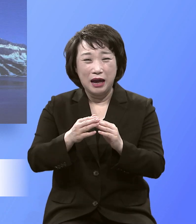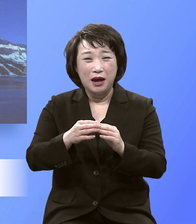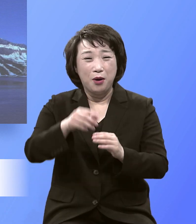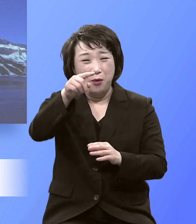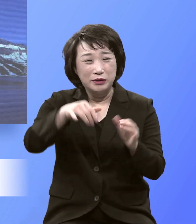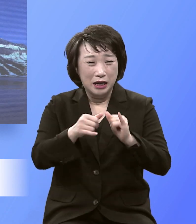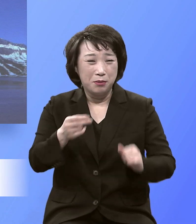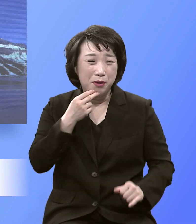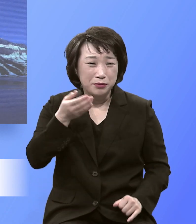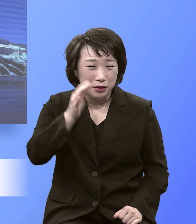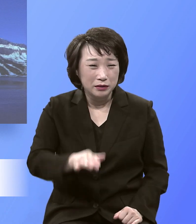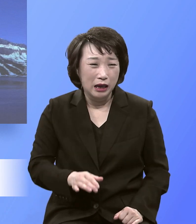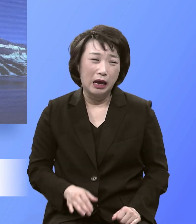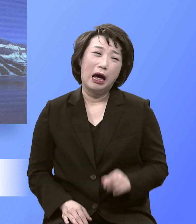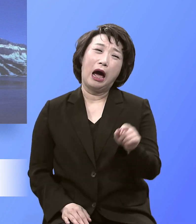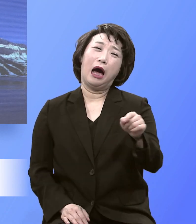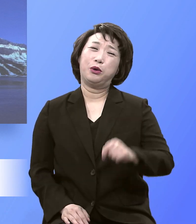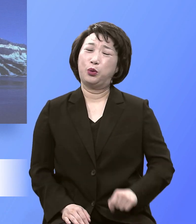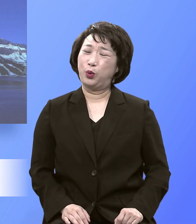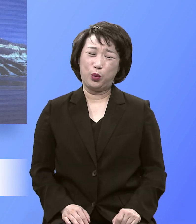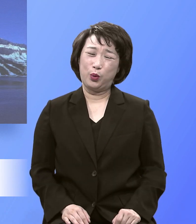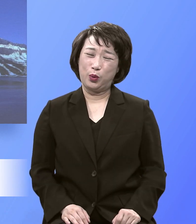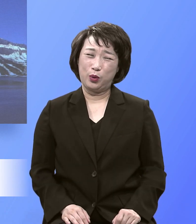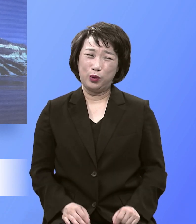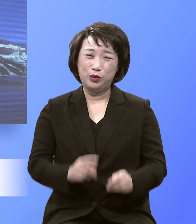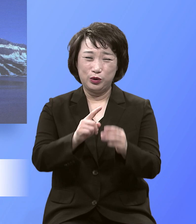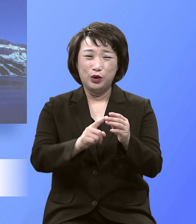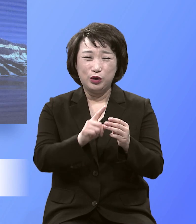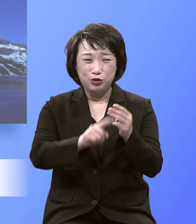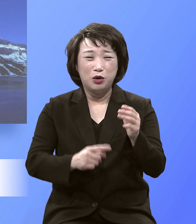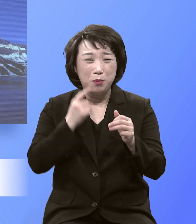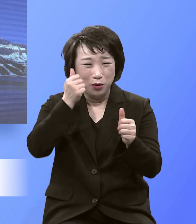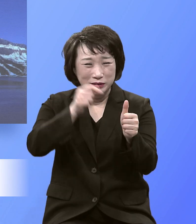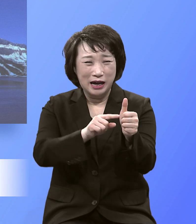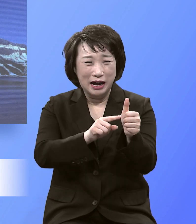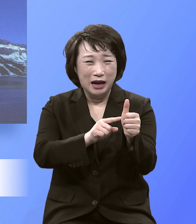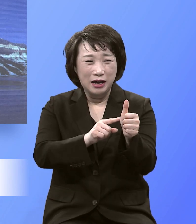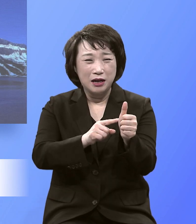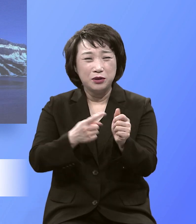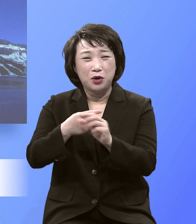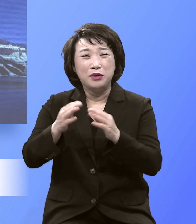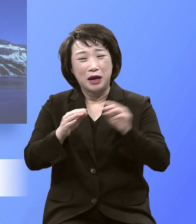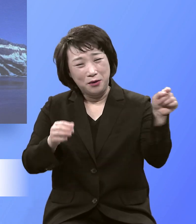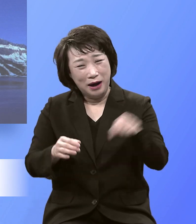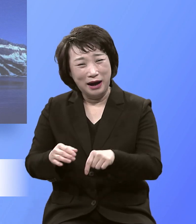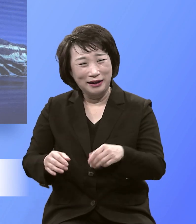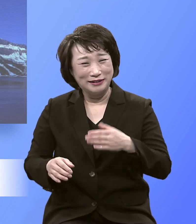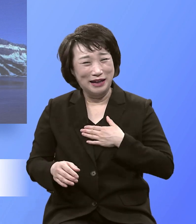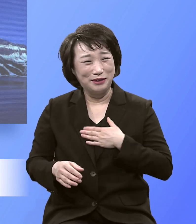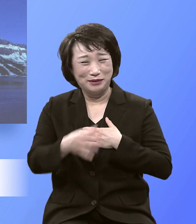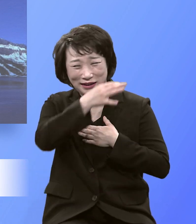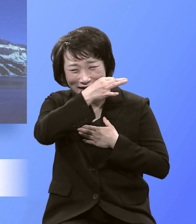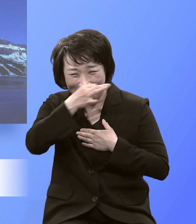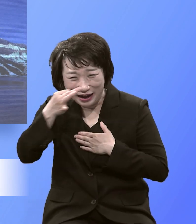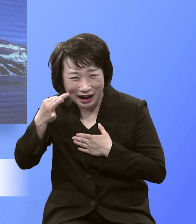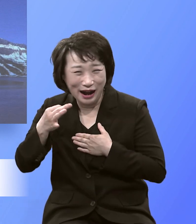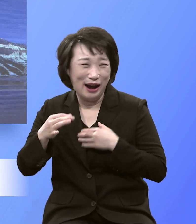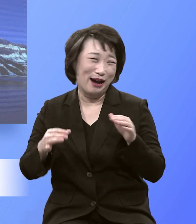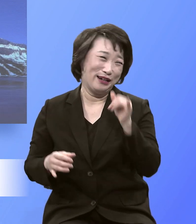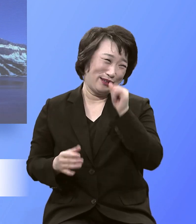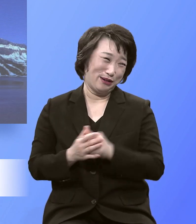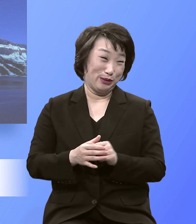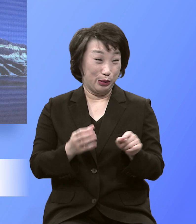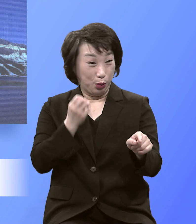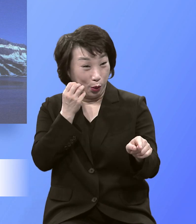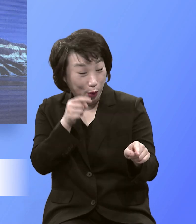없었는데 그때 윤 목사 군대 그때 교회 와서 나도 신기하게